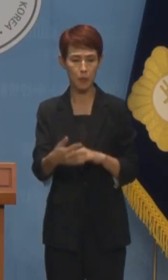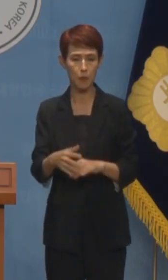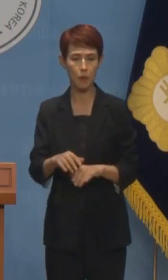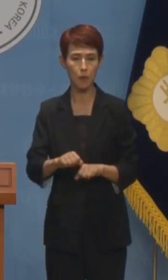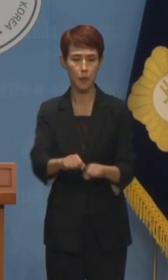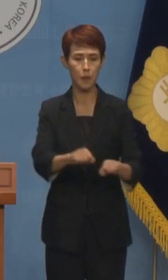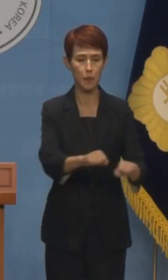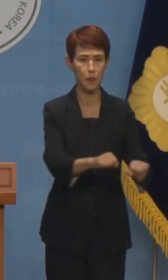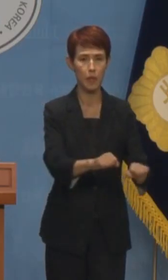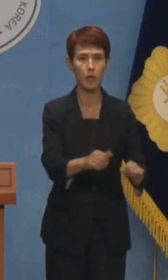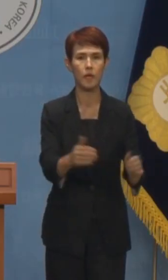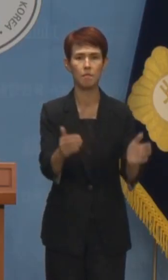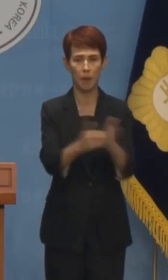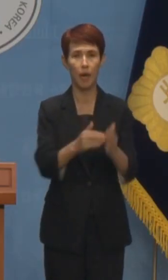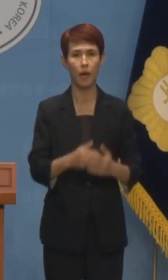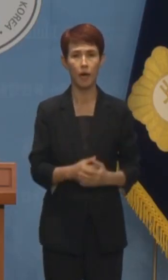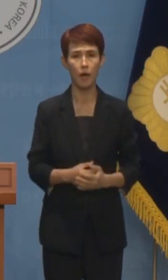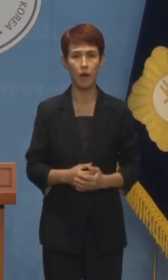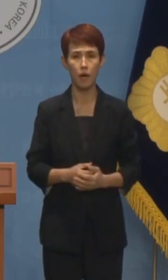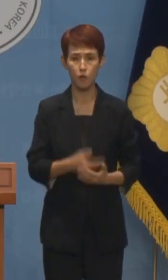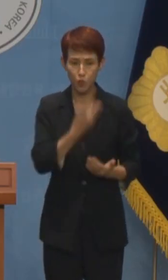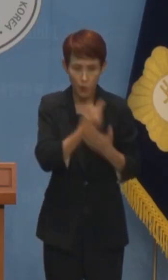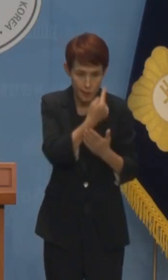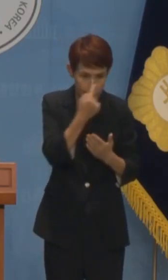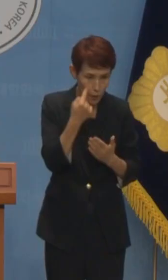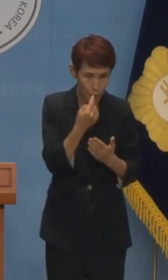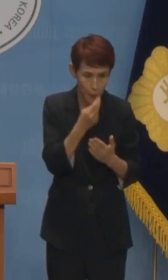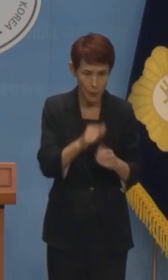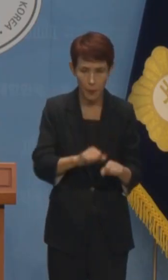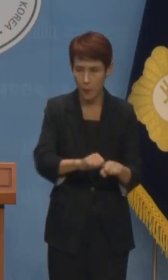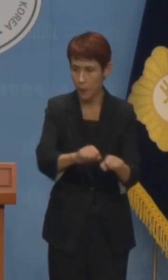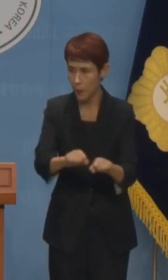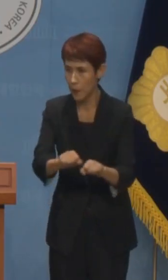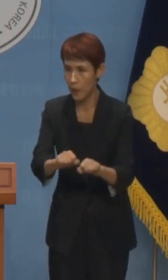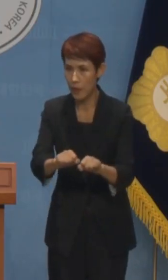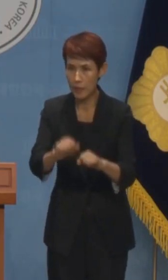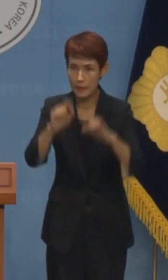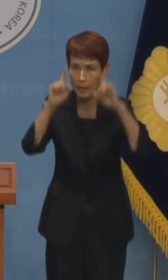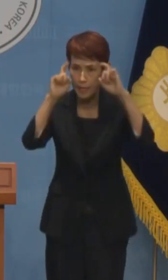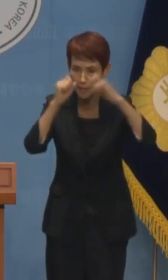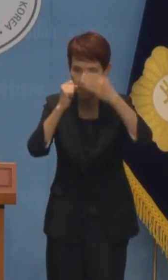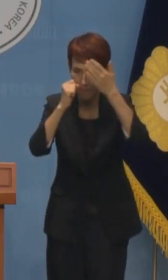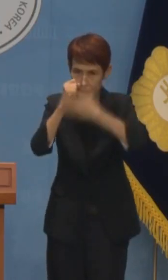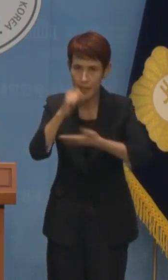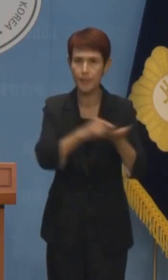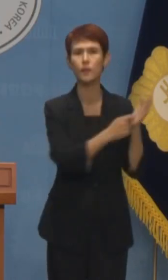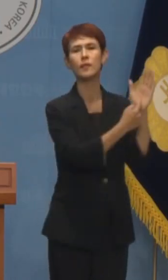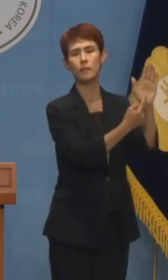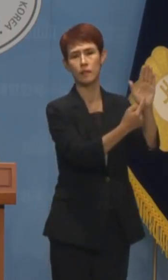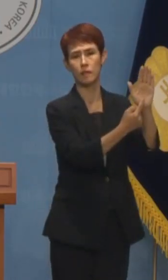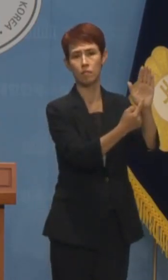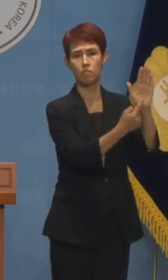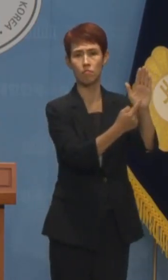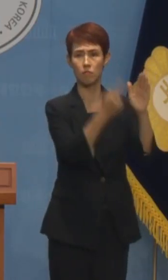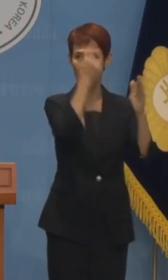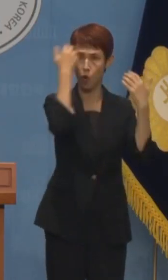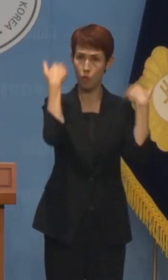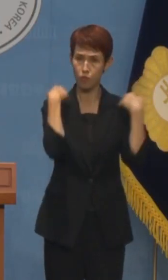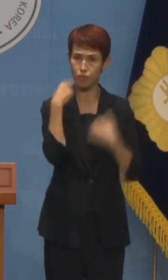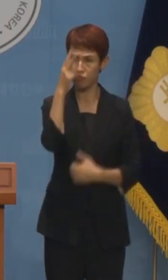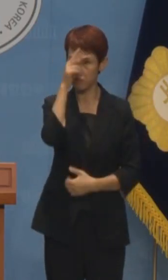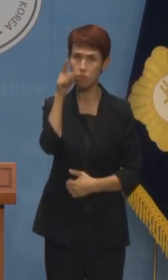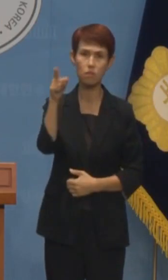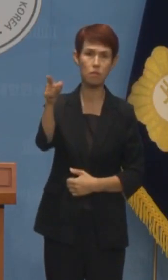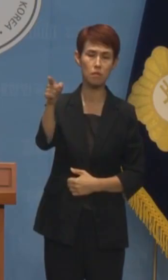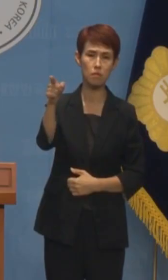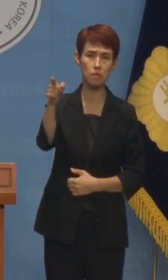현장을 즉각 씻어내고 중요한 증거를 훼손하는 사진을 공개하고 정부와